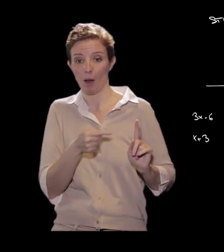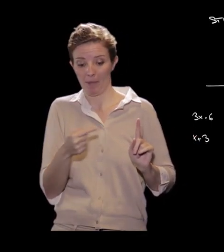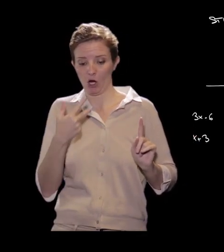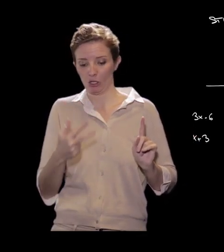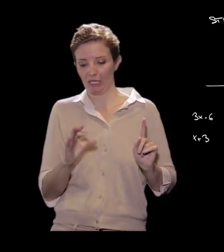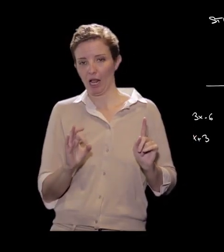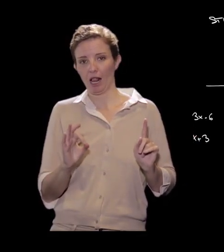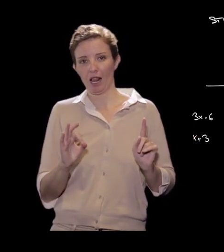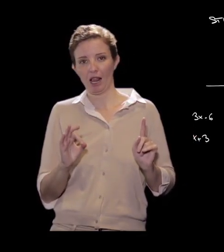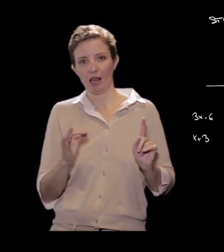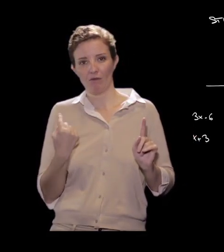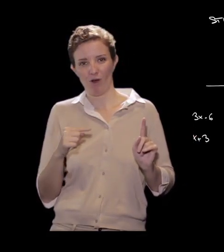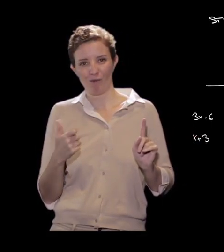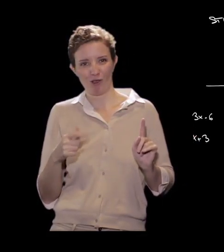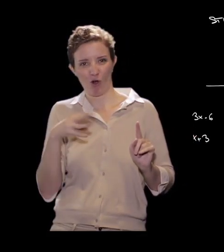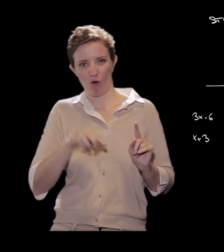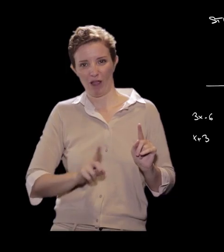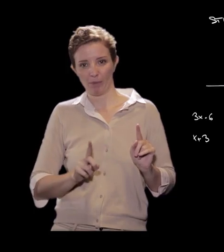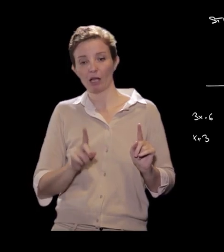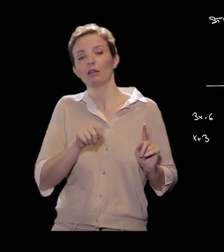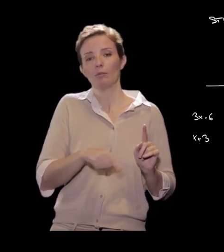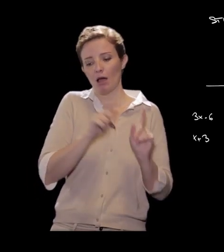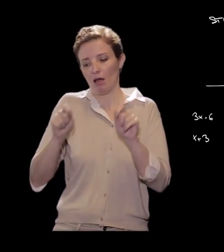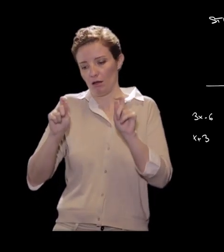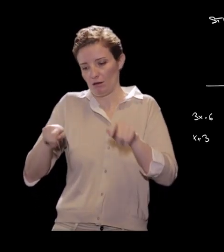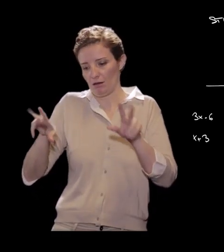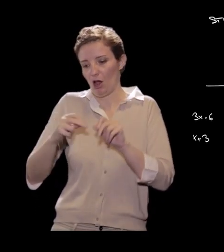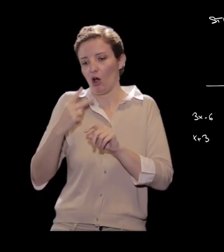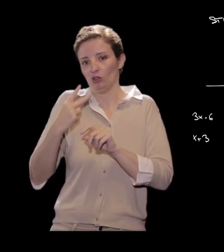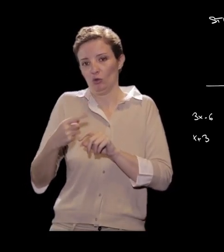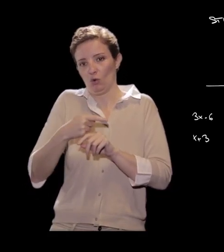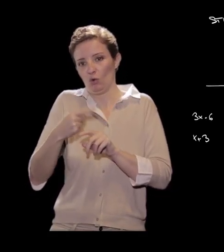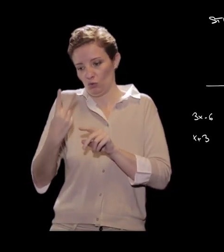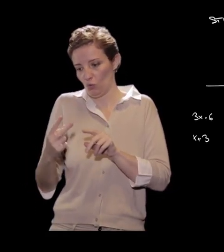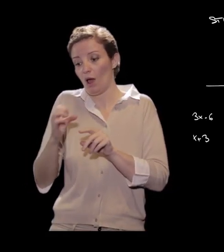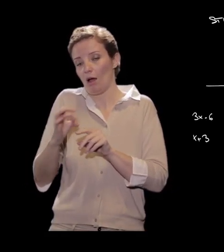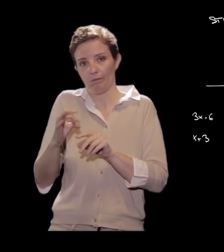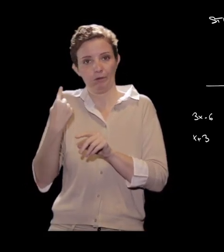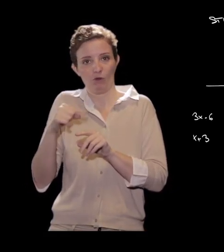e poi si riparte da due e si arriva di nuovo a più infinito